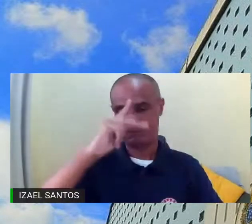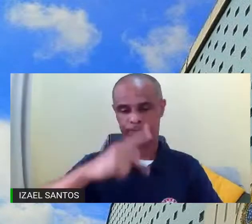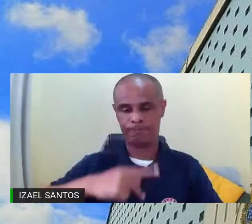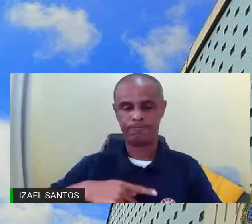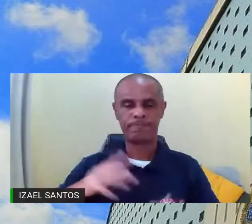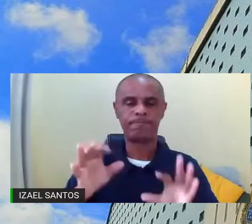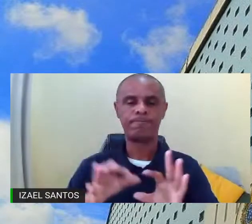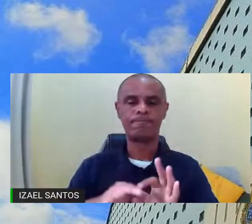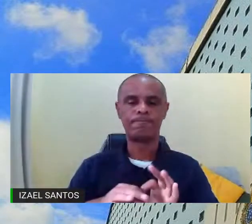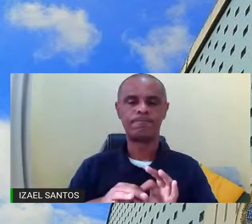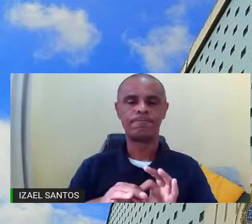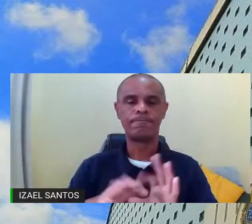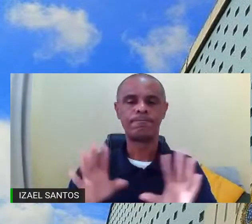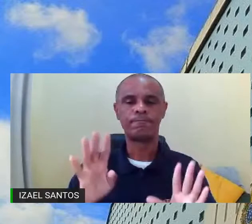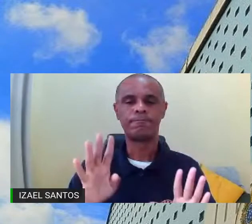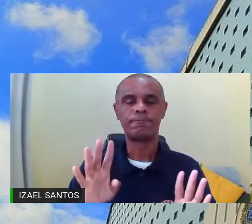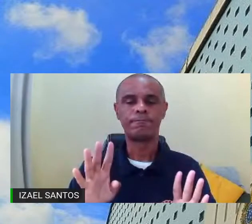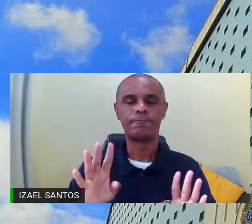Autonomia